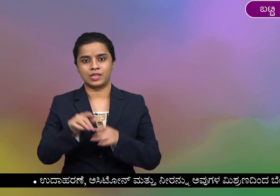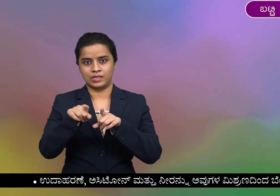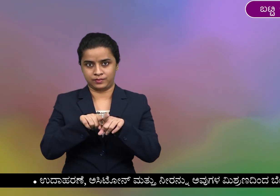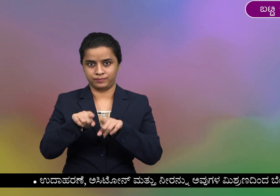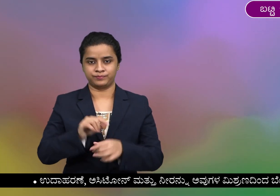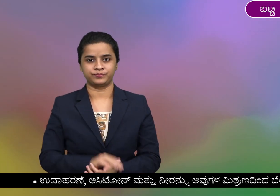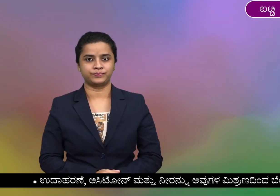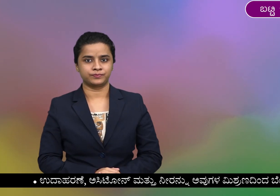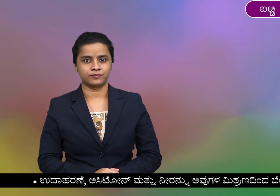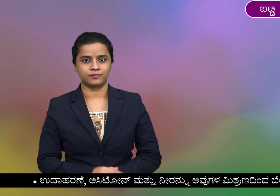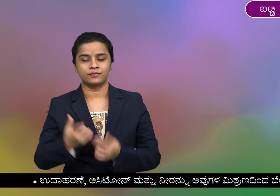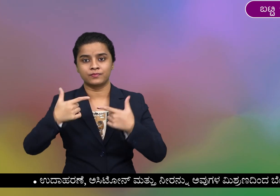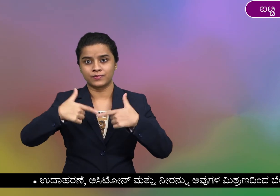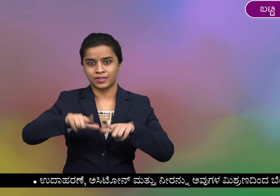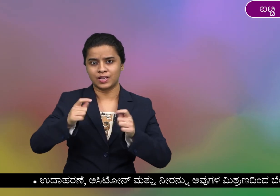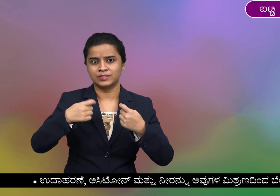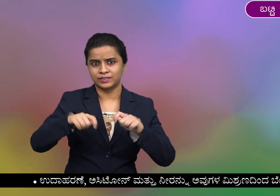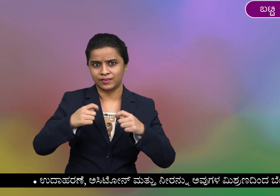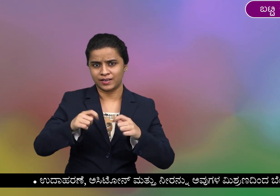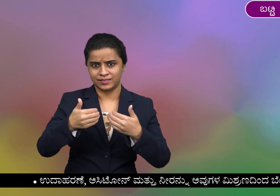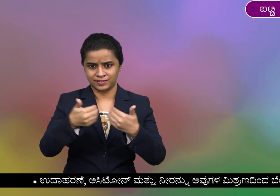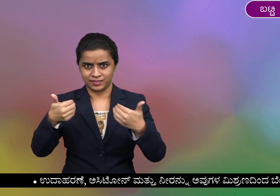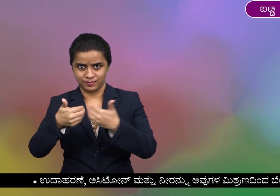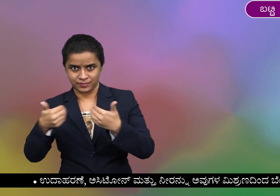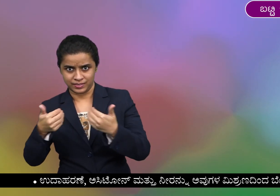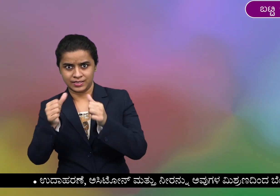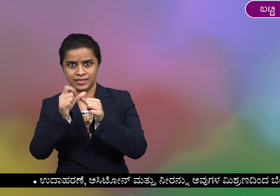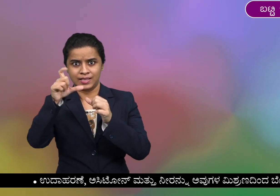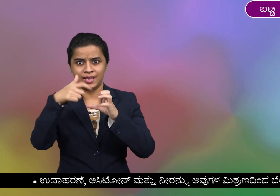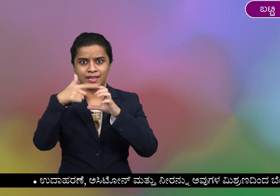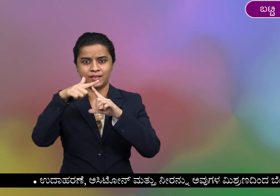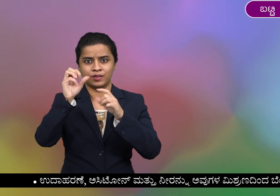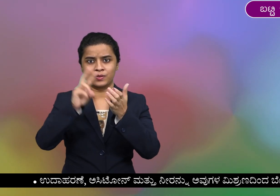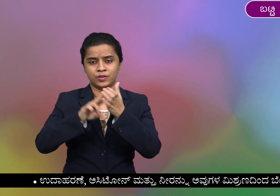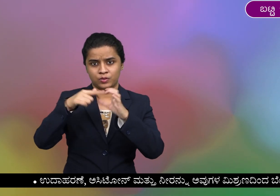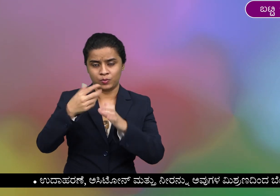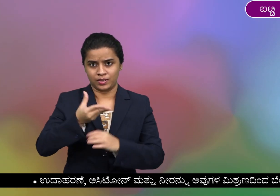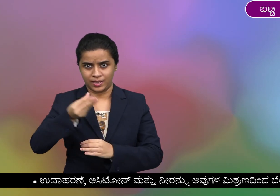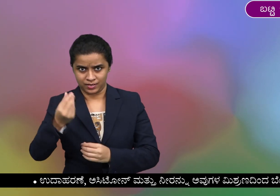ಉದಾಹರಣೆ, ಅಸಿಟೋನ್ ಮತ್ತು ನೀರನ್ನು ಅವುಗಳ ಮಿಶ್ರಣದಿಂದ ಬೇರ್ಪಡಿಸಲು ಪ್ರಯತ್ನಿಸೋಣ.